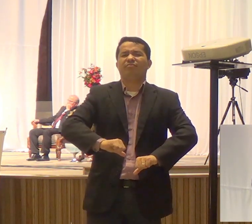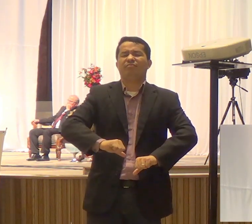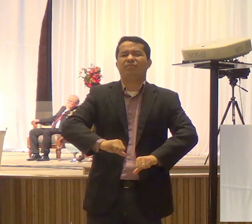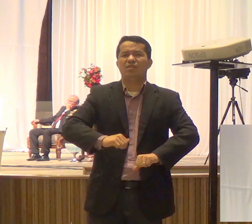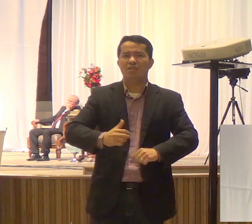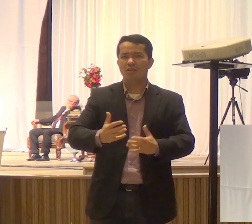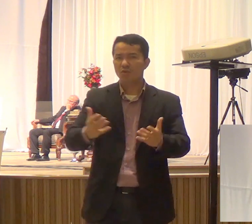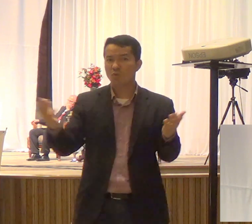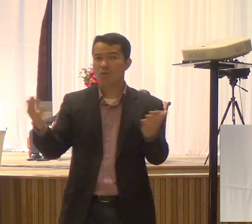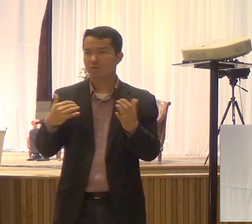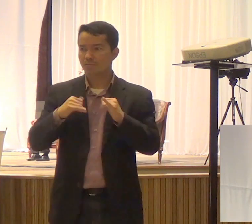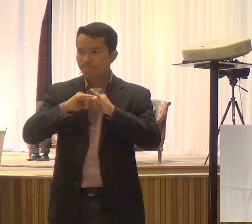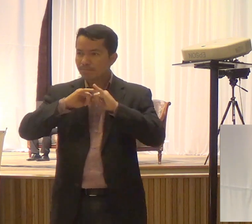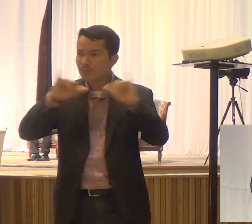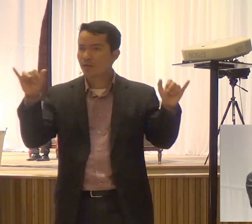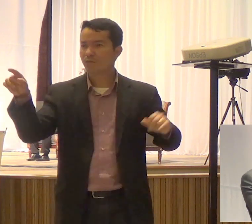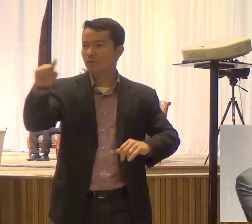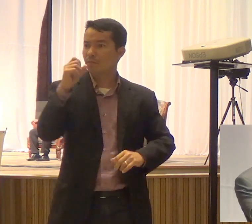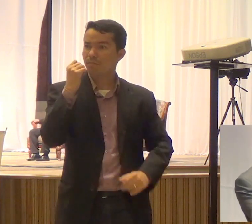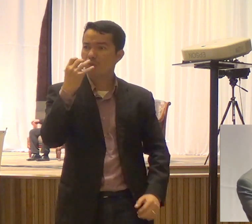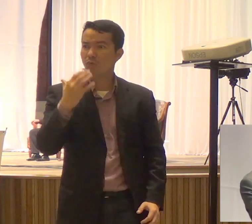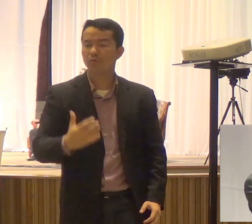Eu tenho uma boa notícia para você.